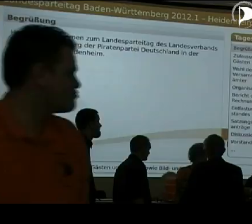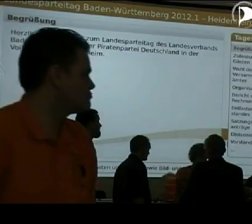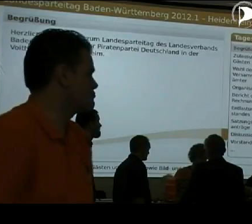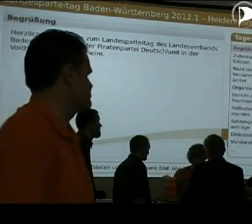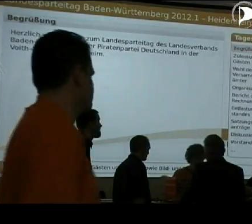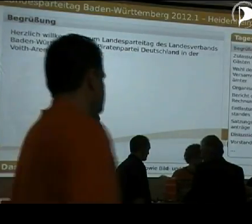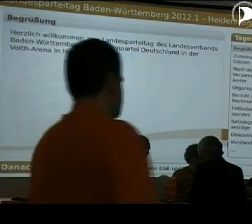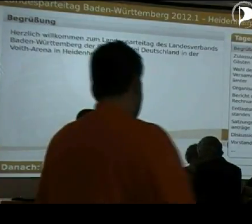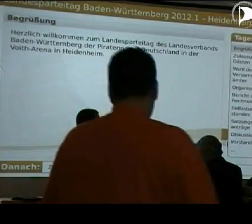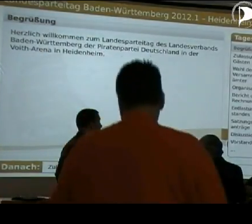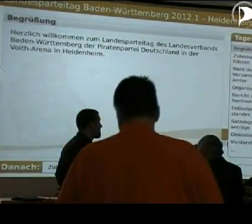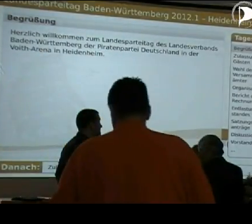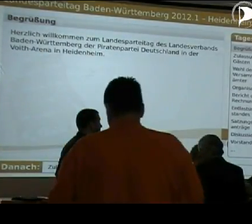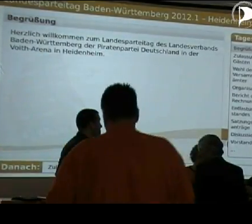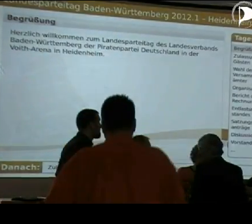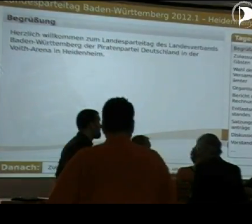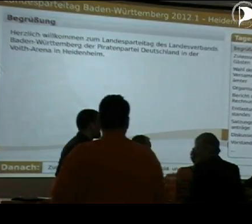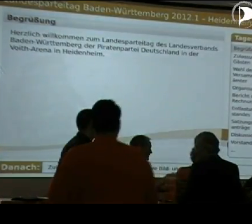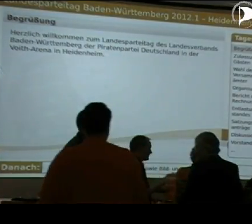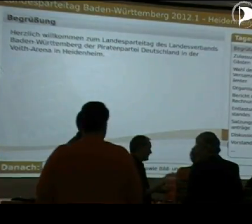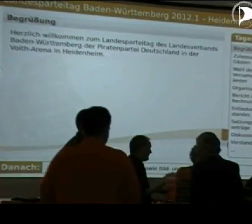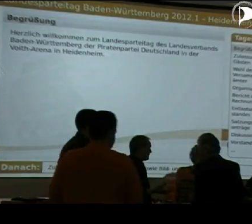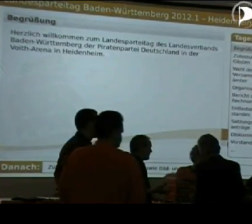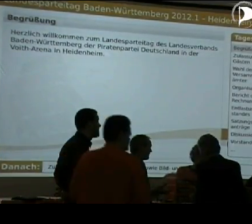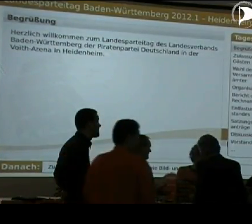spricht von ausschnitten ja ich mache dir was kommt